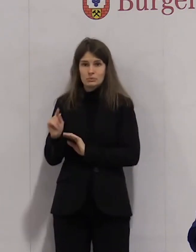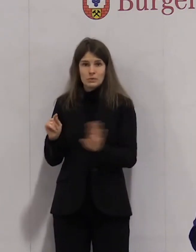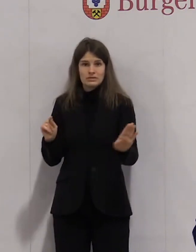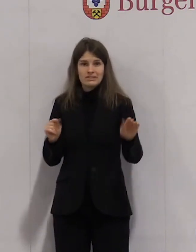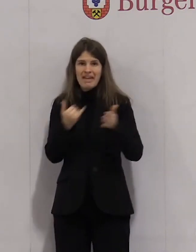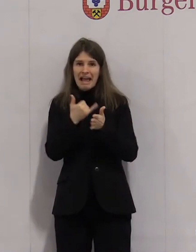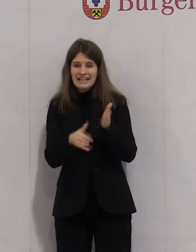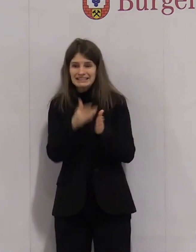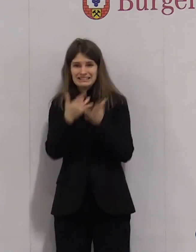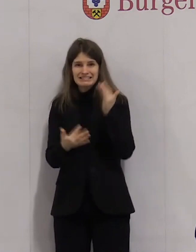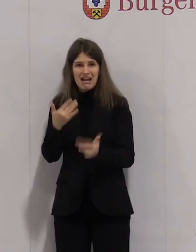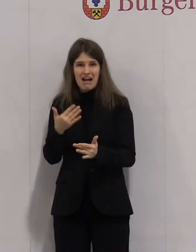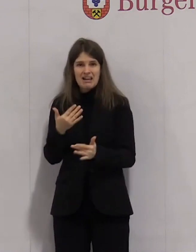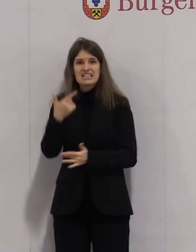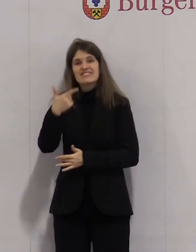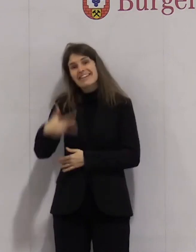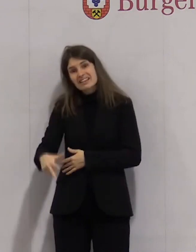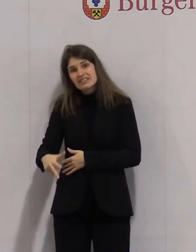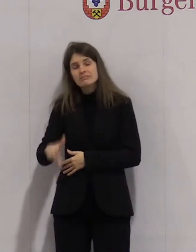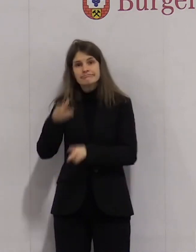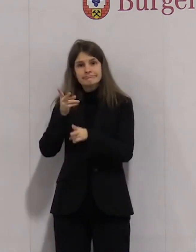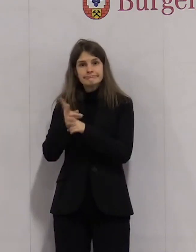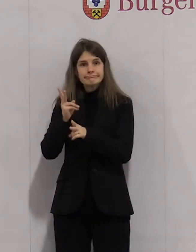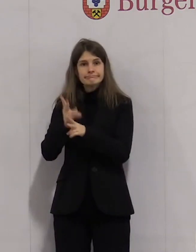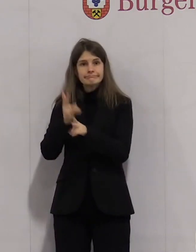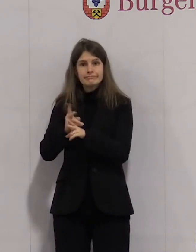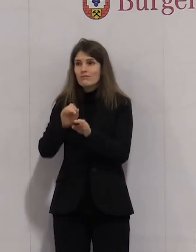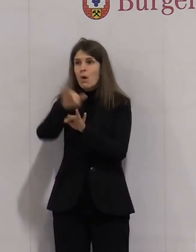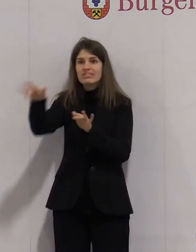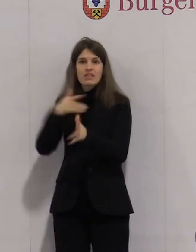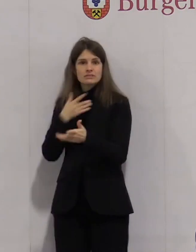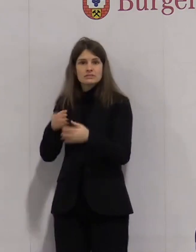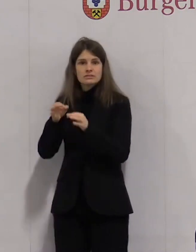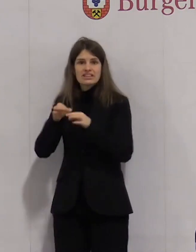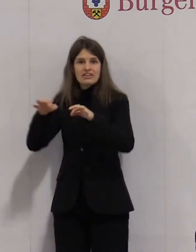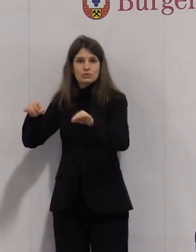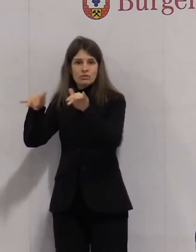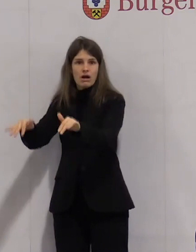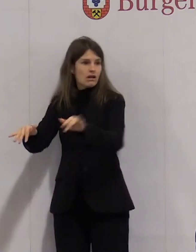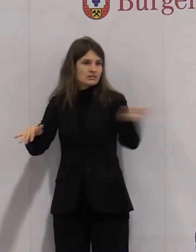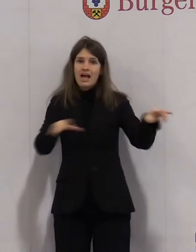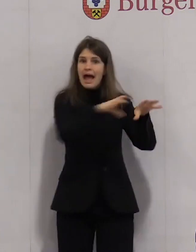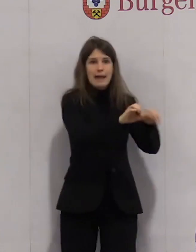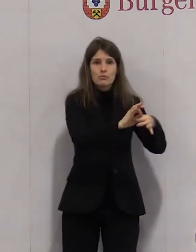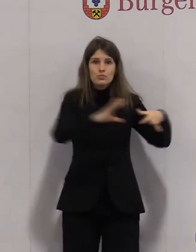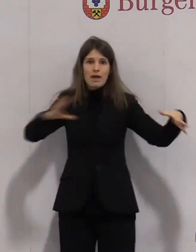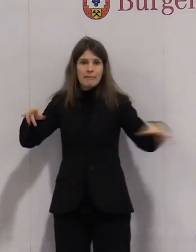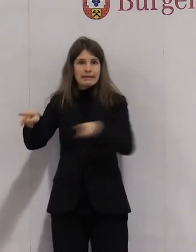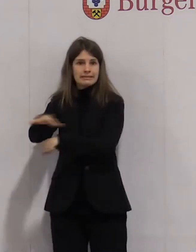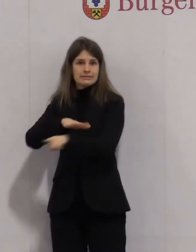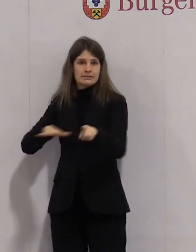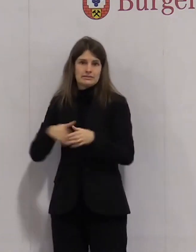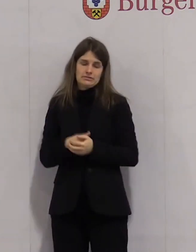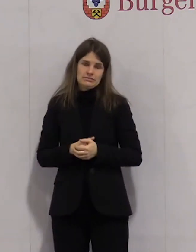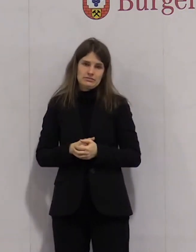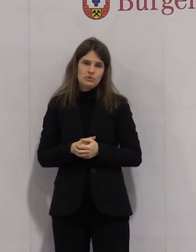infektionen nicht in einem zusammenhang mit einstehen und bei den todesfällen ist so dass etwas mehr